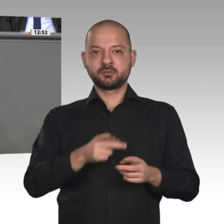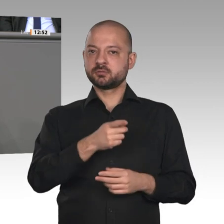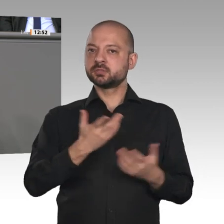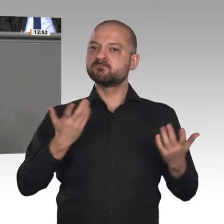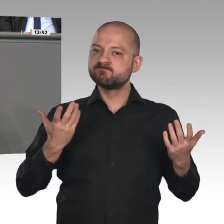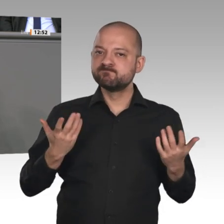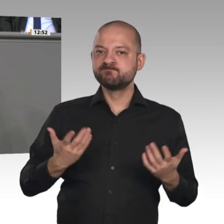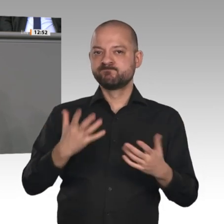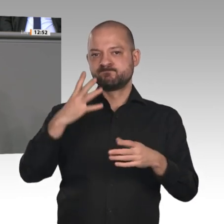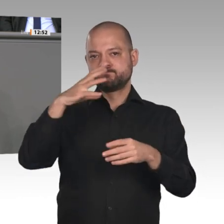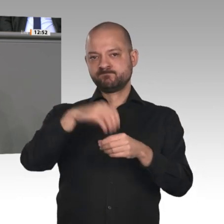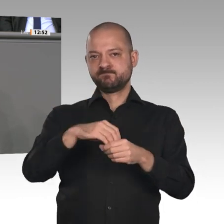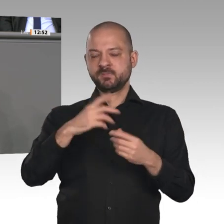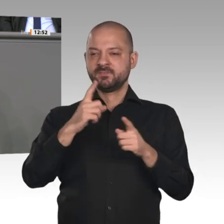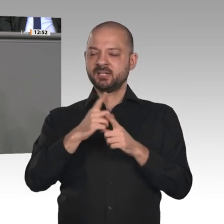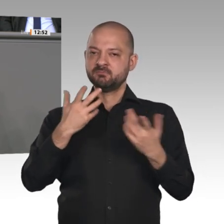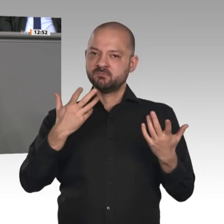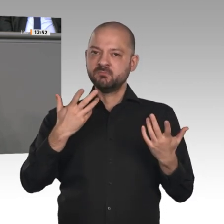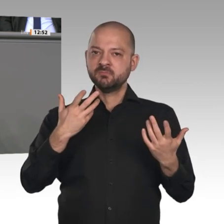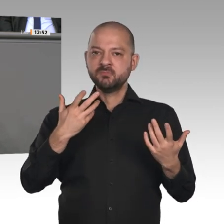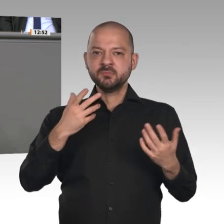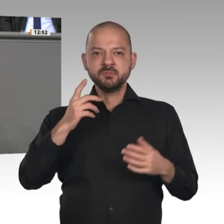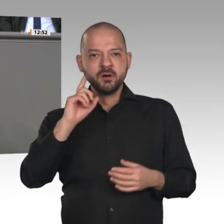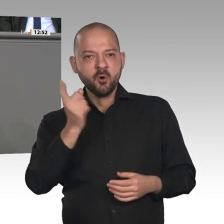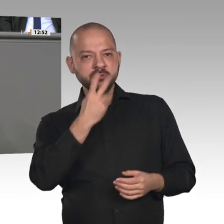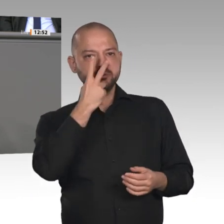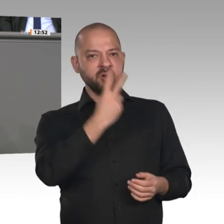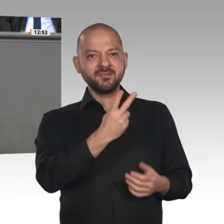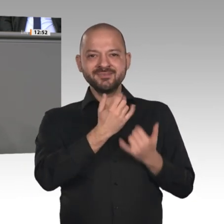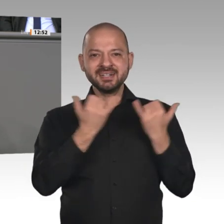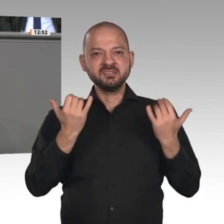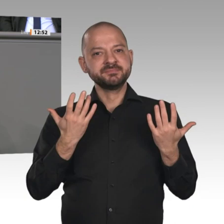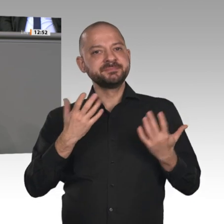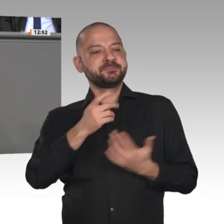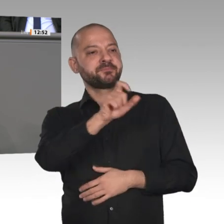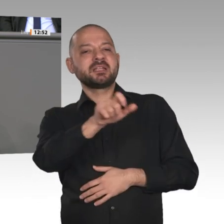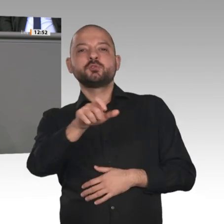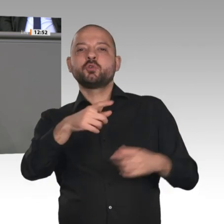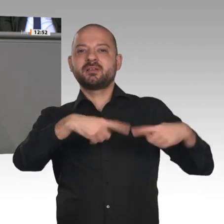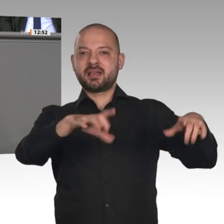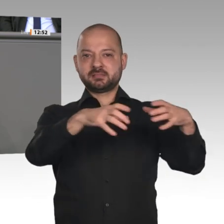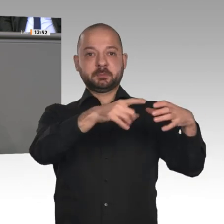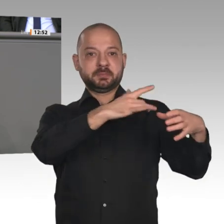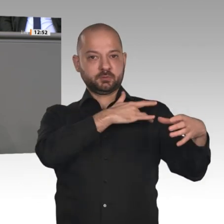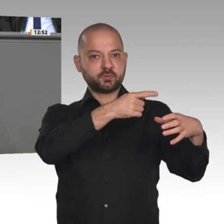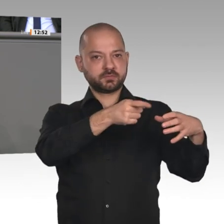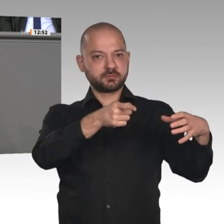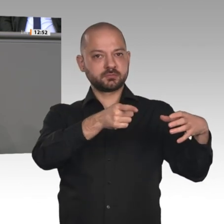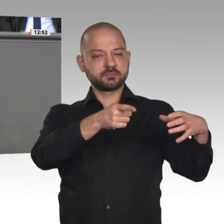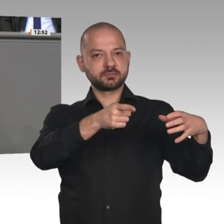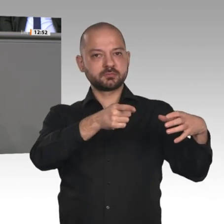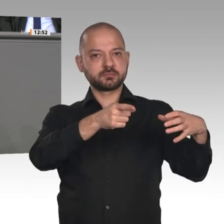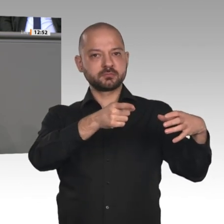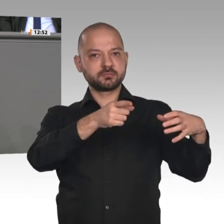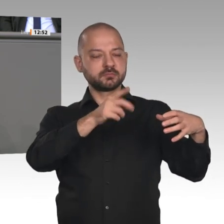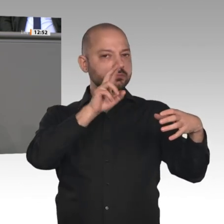aufs Einschließen haben sollte und es gerade bei dem betroffenen Personenkreis, aber insgesamt nicht unser Ziel